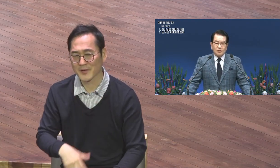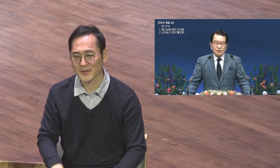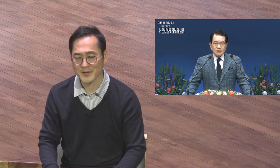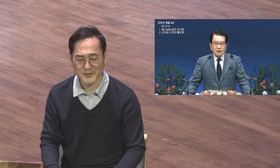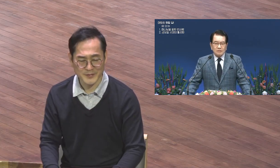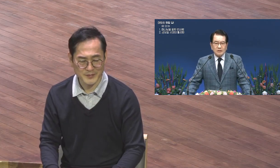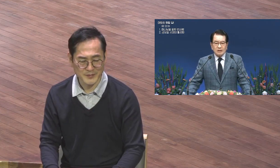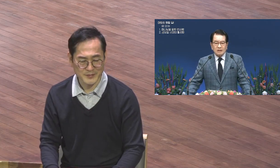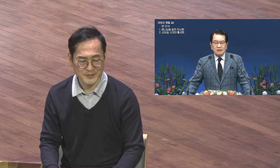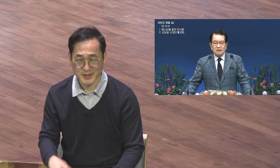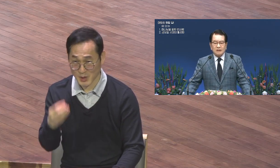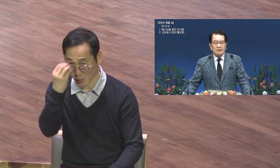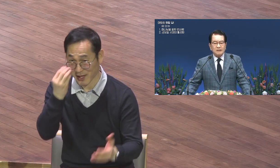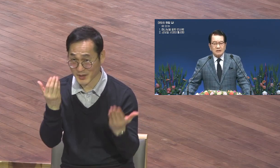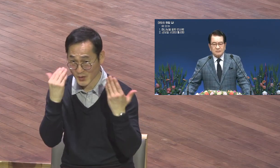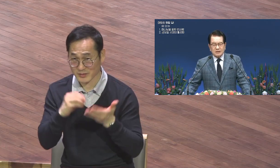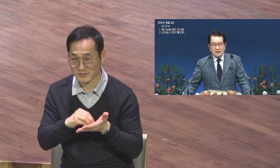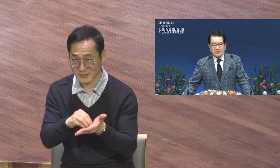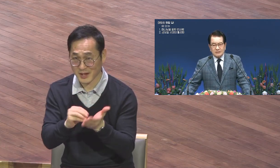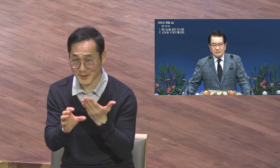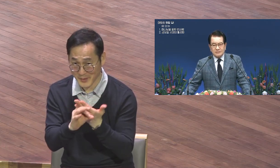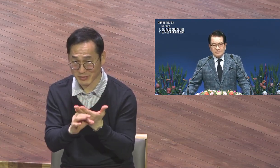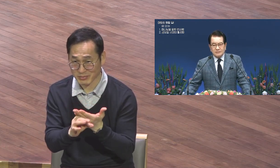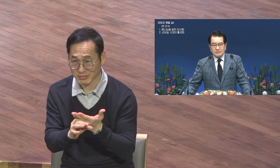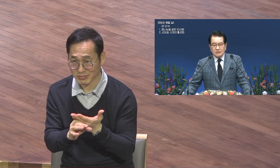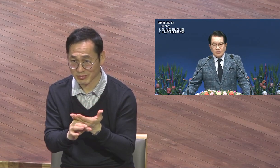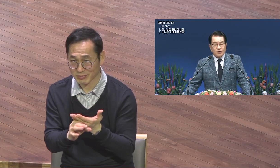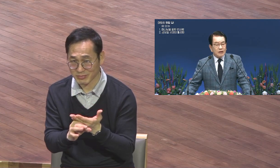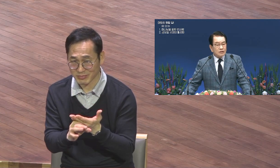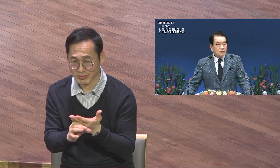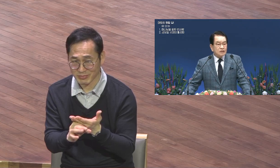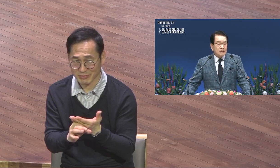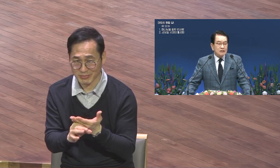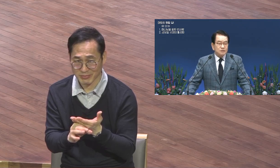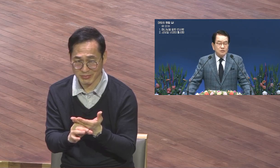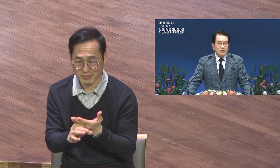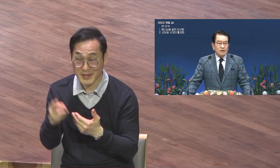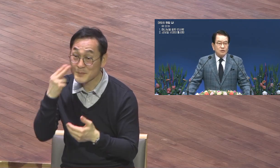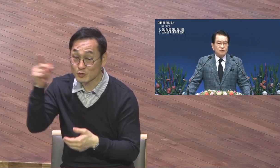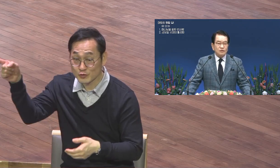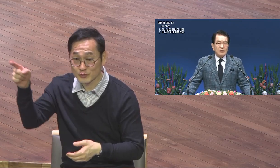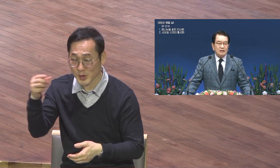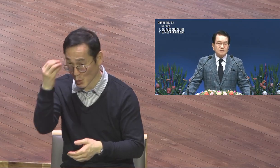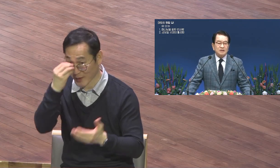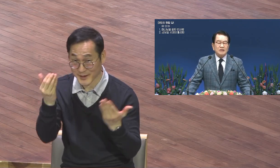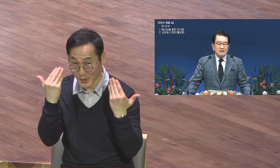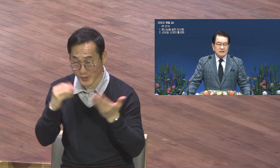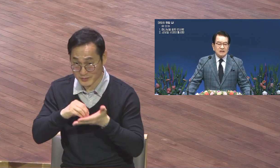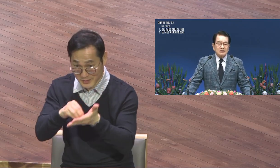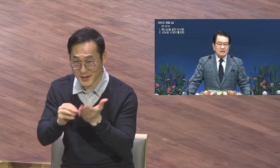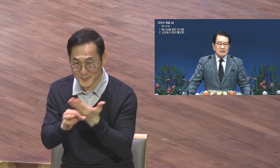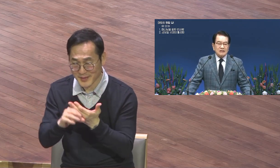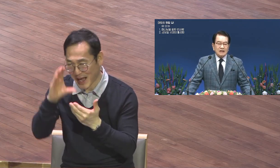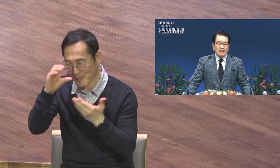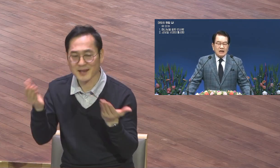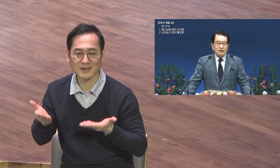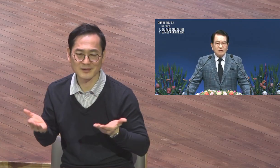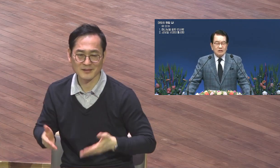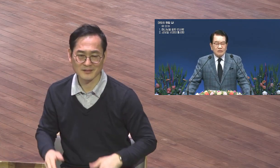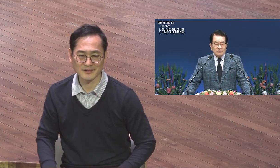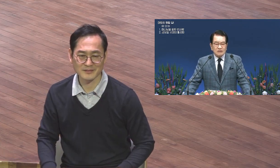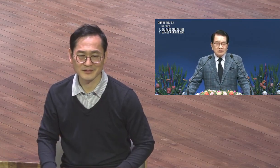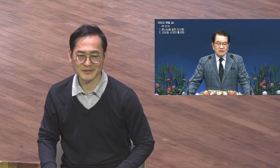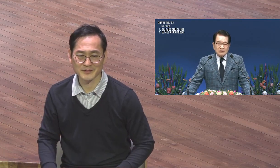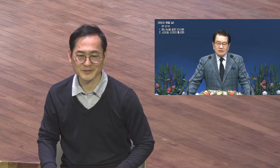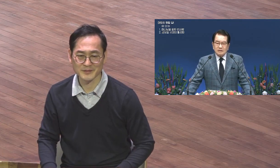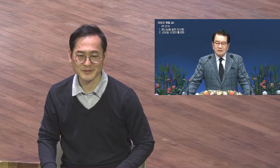미국에는 고등학교만 딱 들어가면 아르바이트 합니다. 고등학교 들어가서 부모가 용돈 타는 애가 없어요. 지가 학교